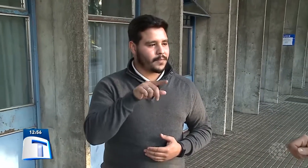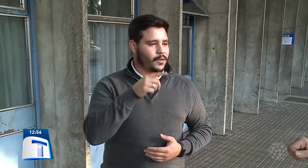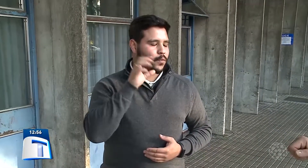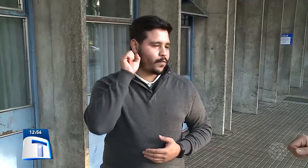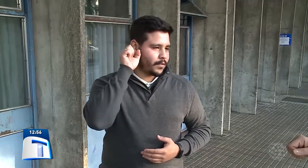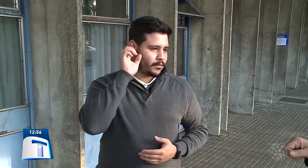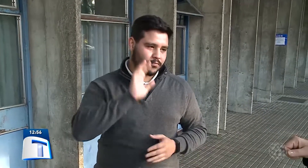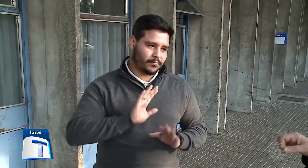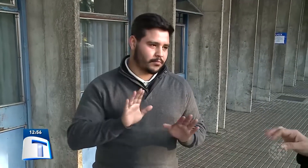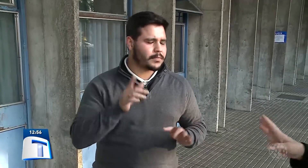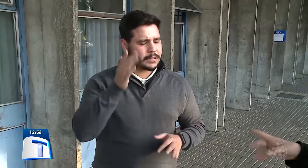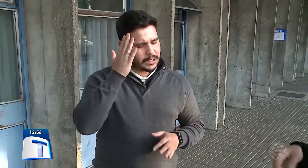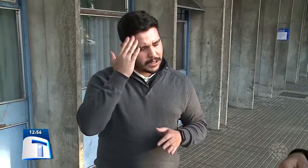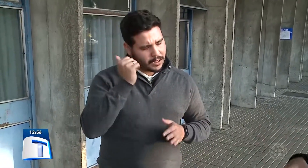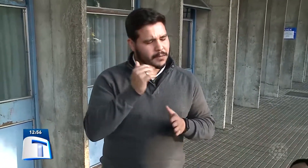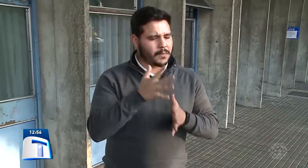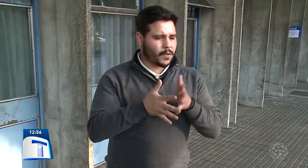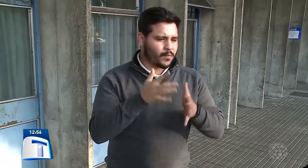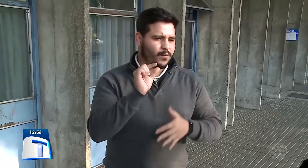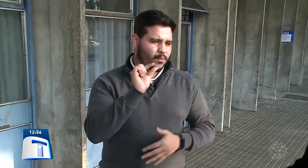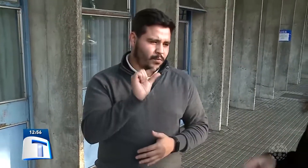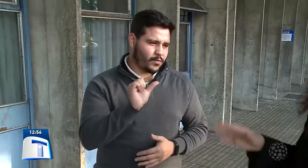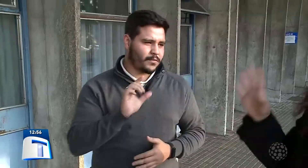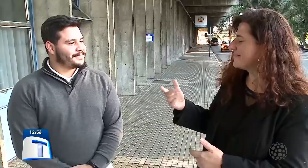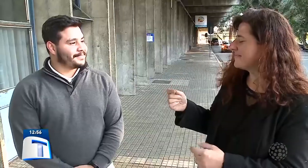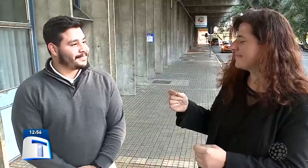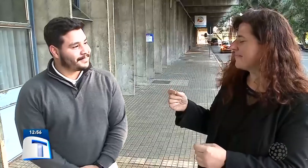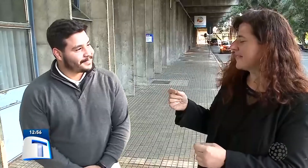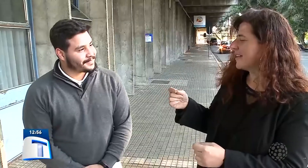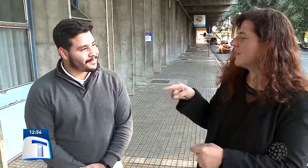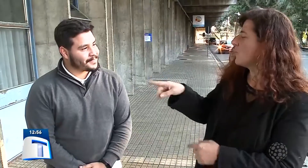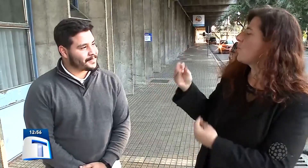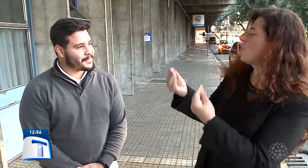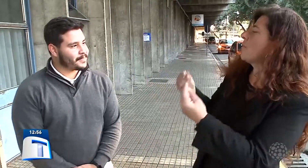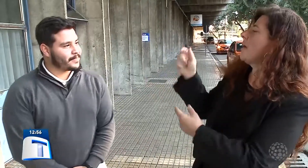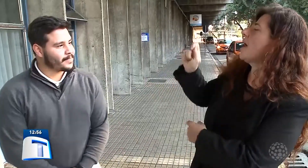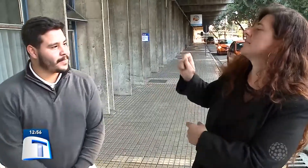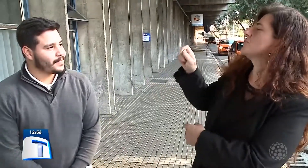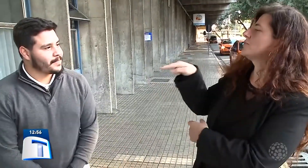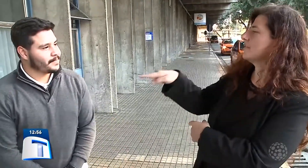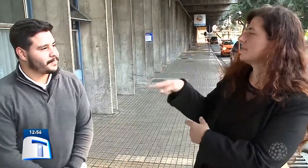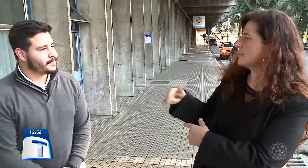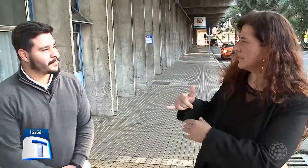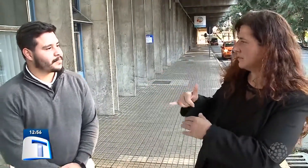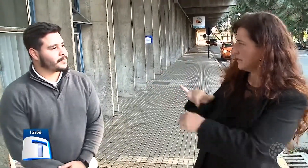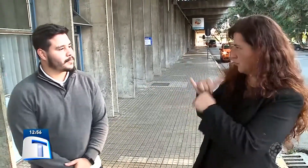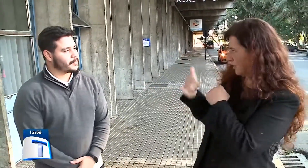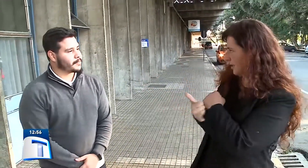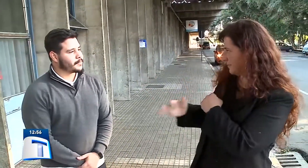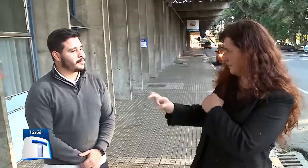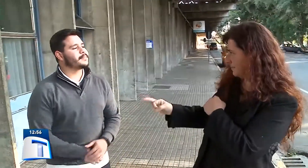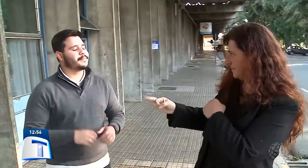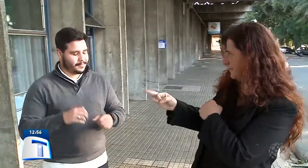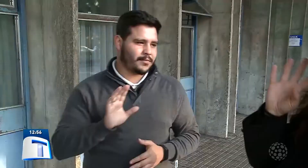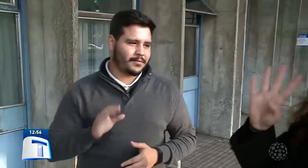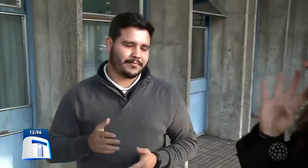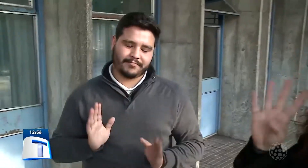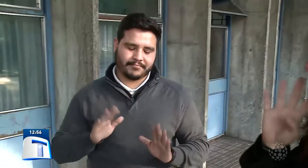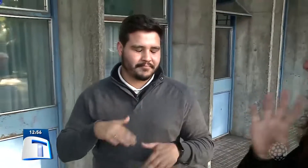os outros é através da língua de sinais, com um interlocutor preparado, como Lidiane. Os obstáculos não